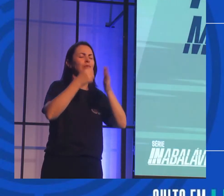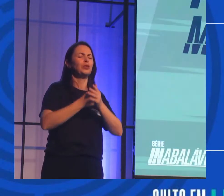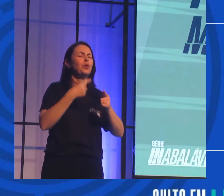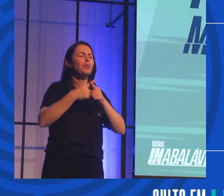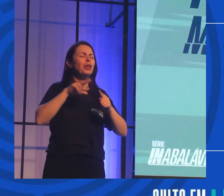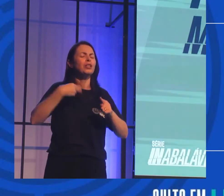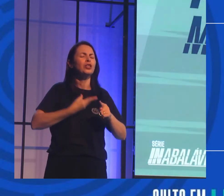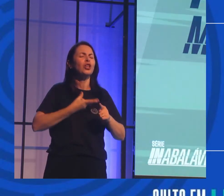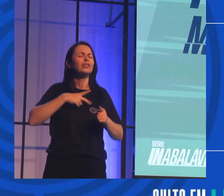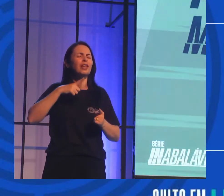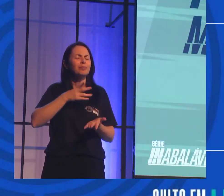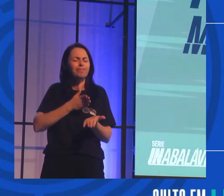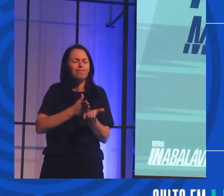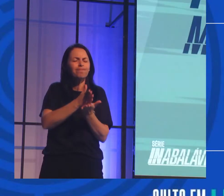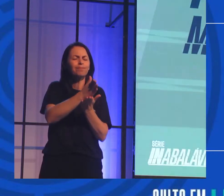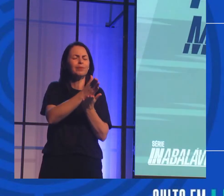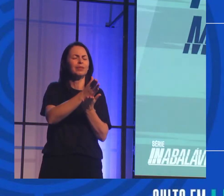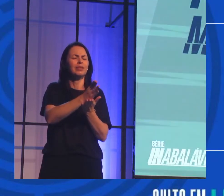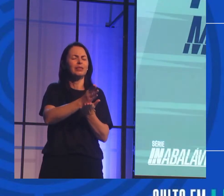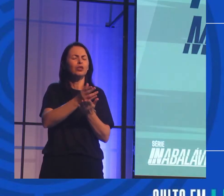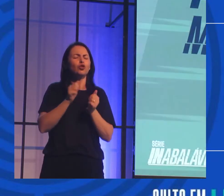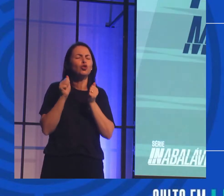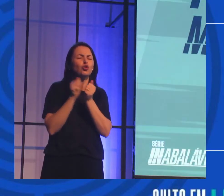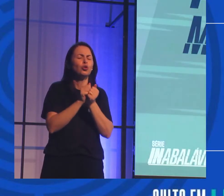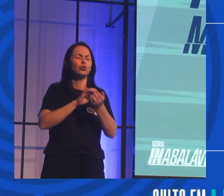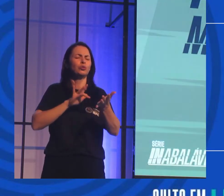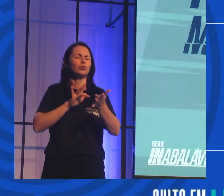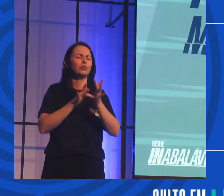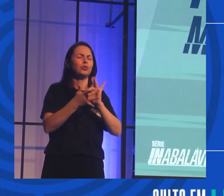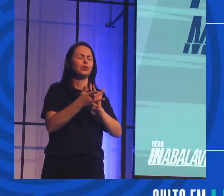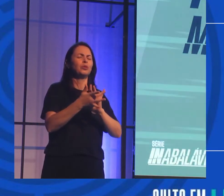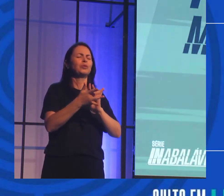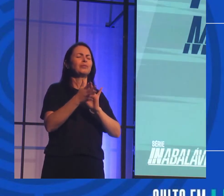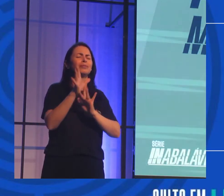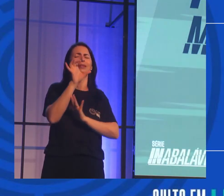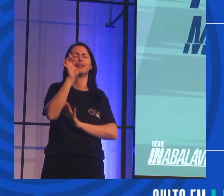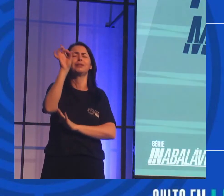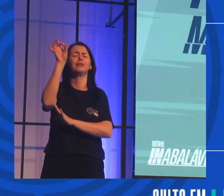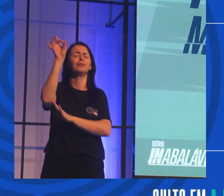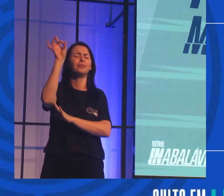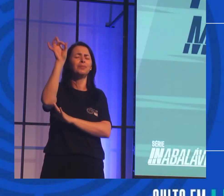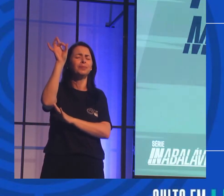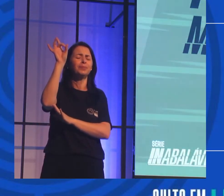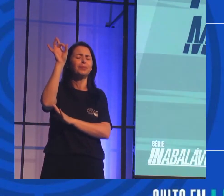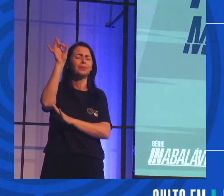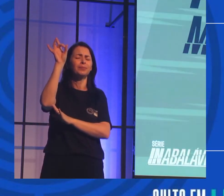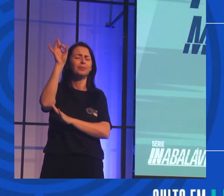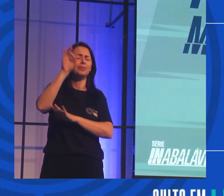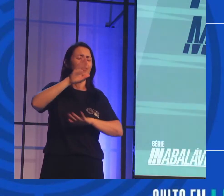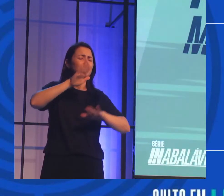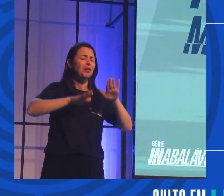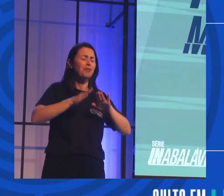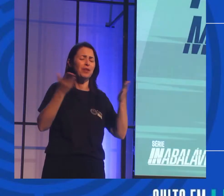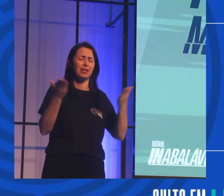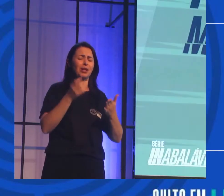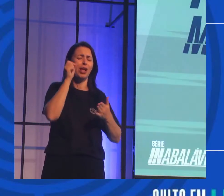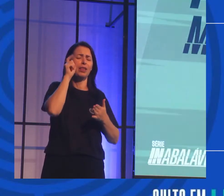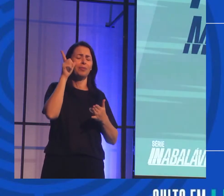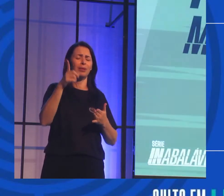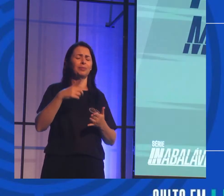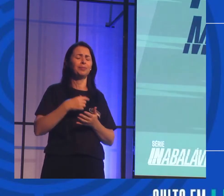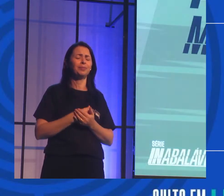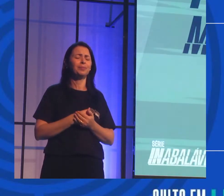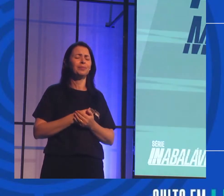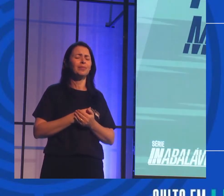temos consistência na nossa caminhada contigo. Ó Deus, talvez aqui nesta manhã